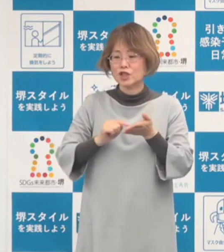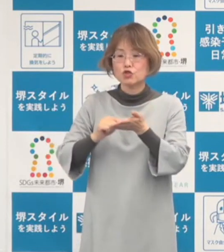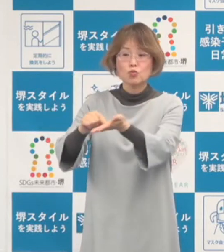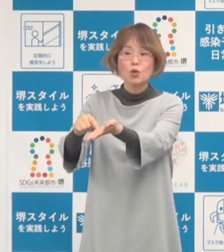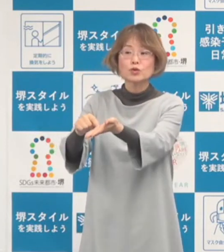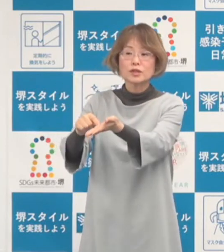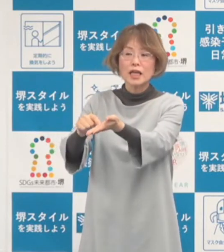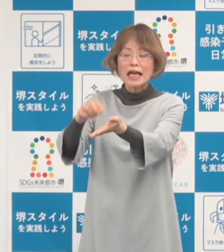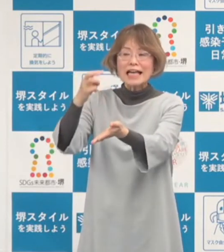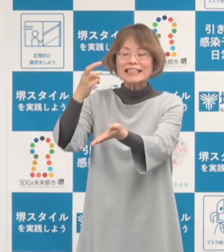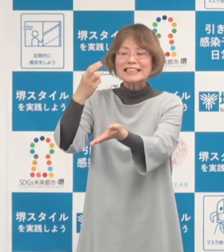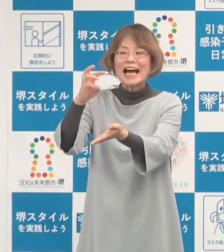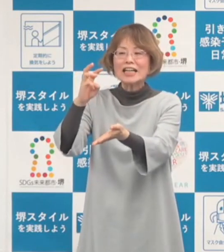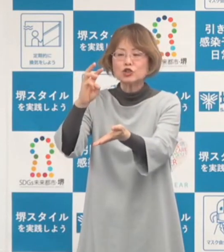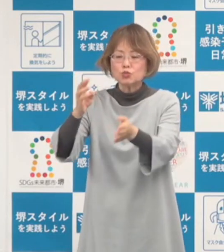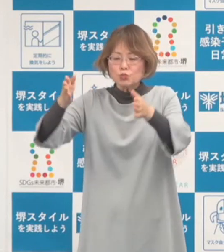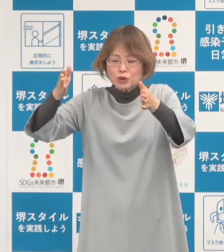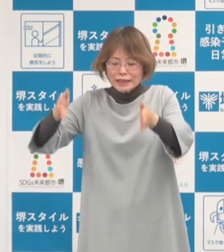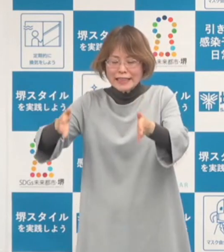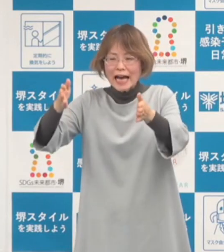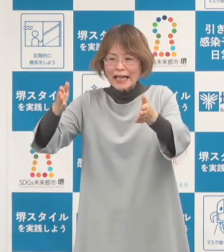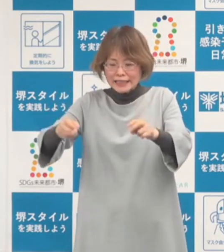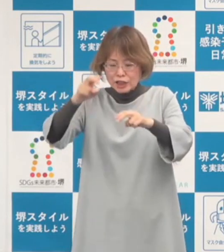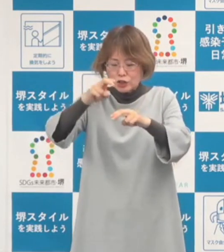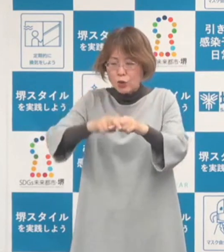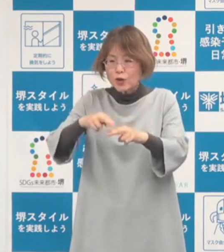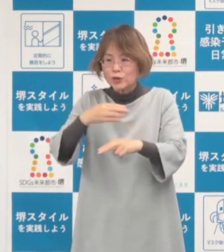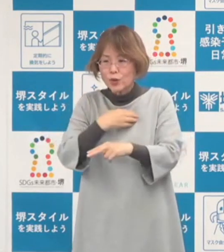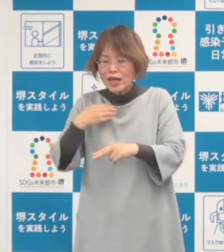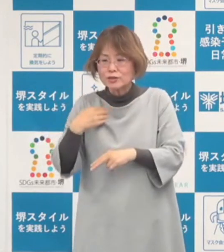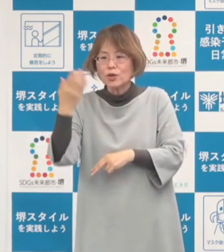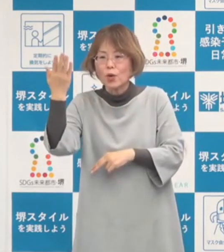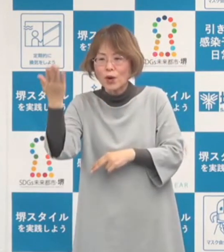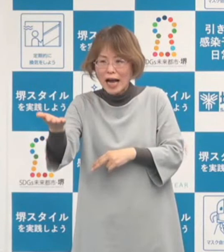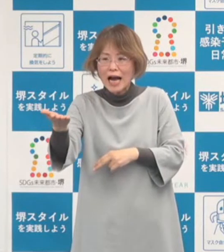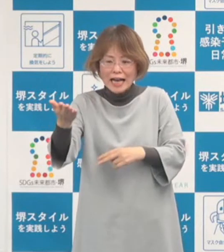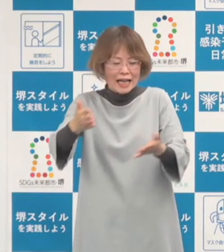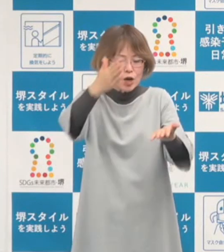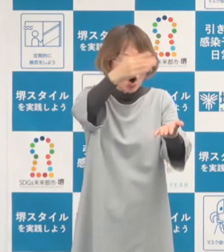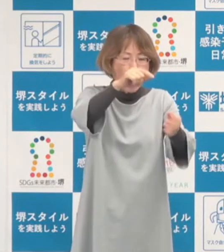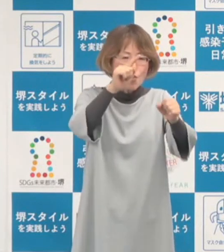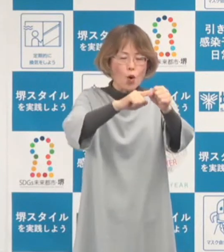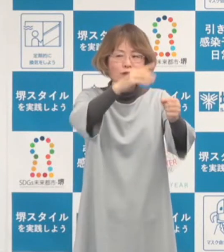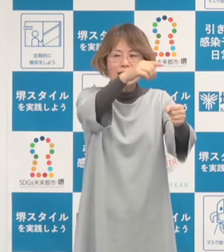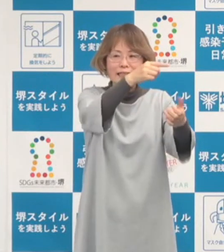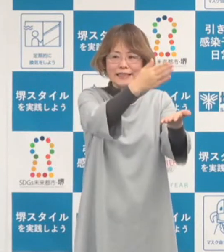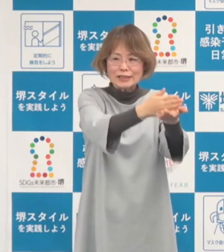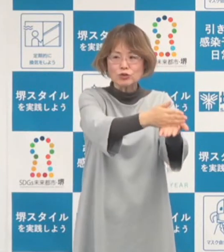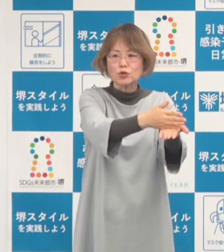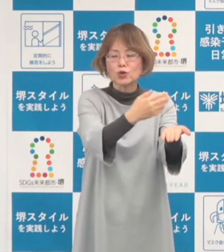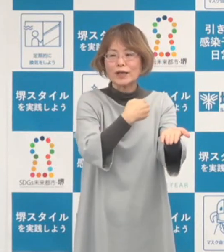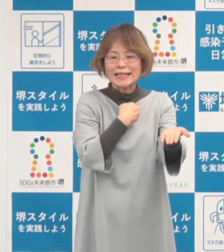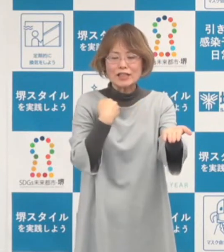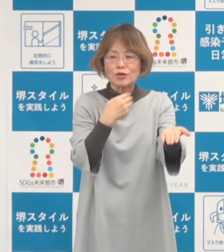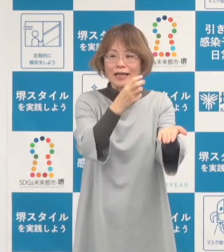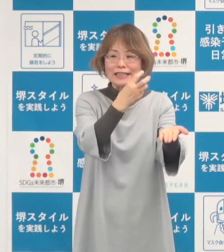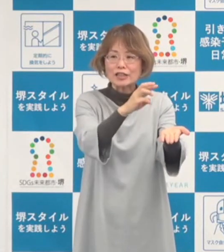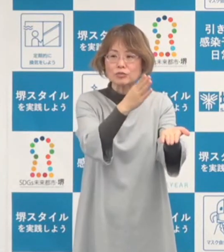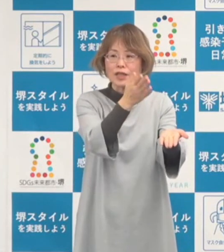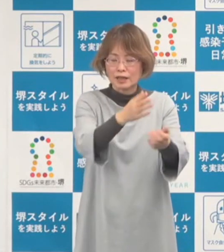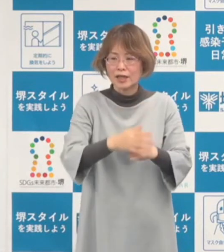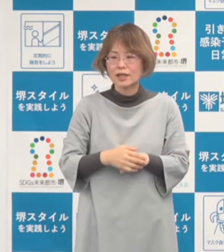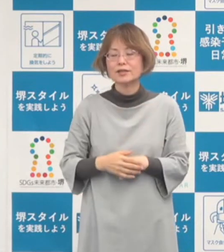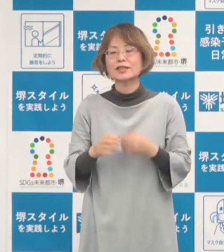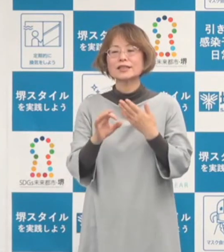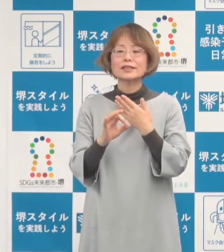30分以内に乗れるんですか、それとも30分以内、午後3時に目的地に着くという設定なんですか。 ありがとうございます。例えば3時から乗りた